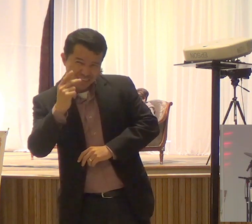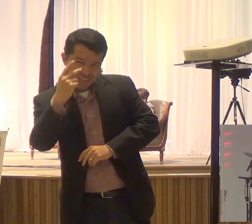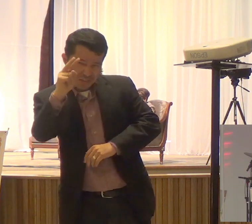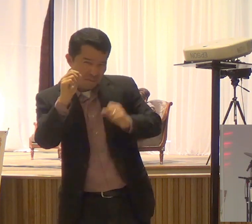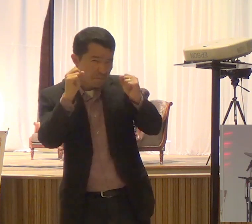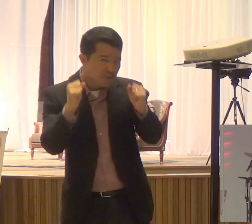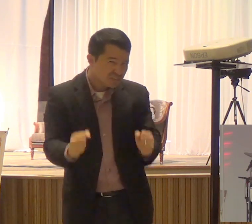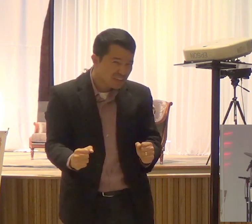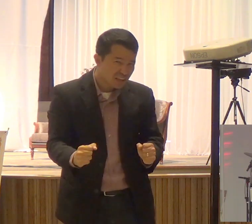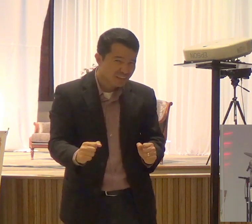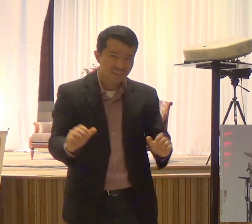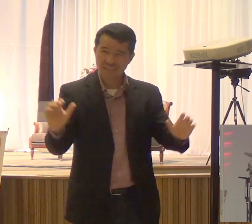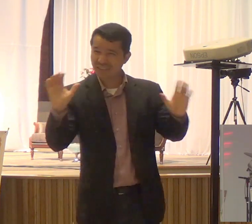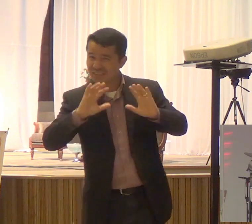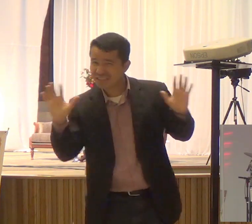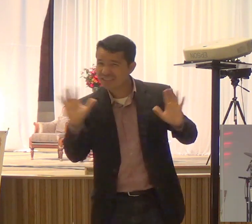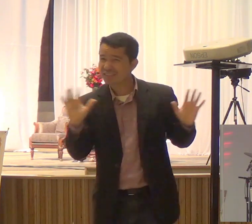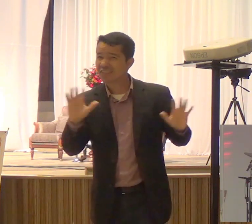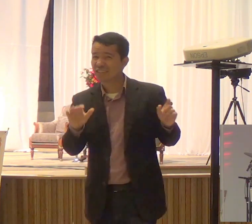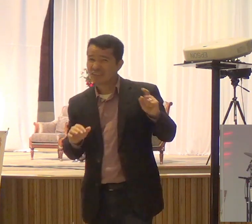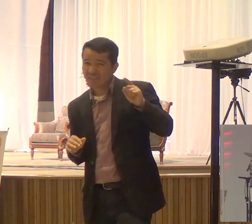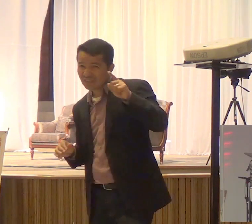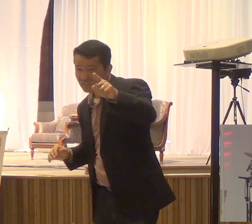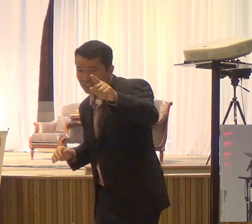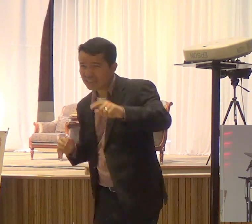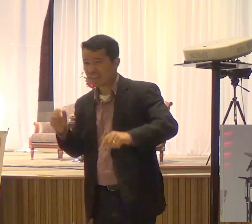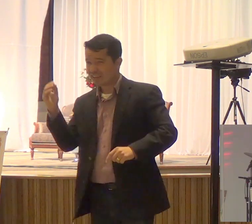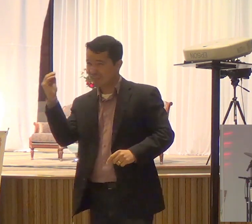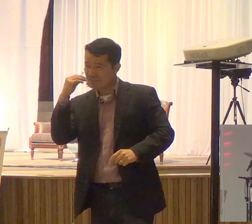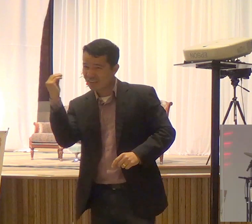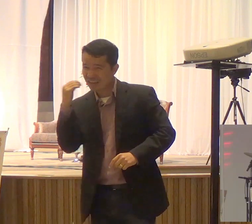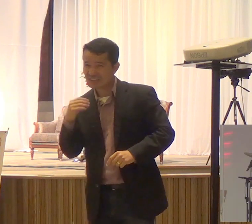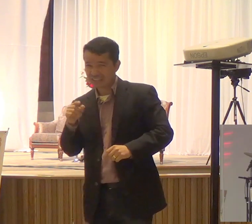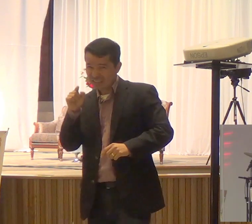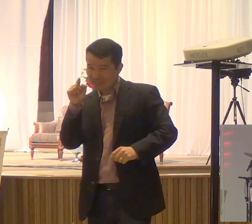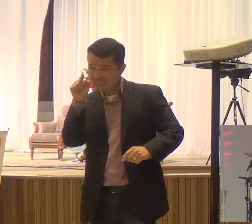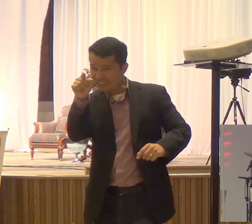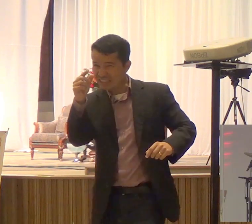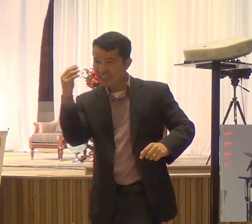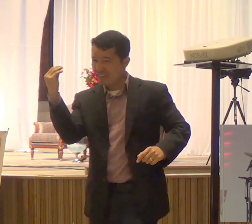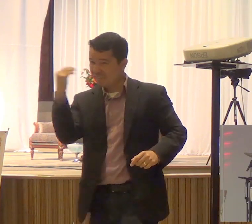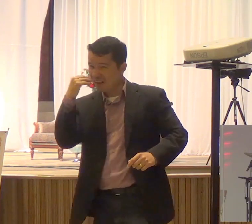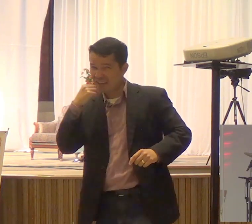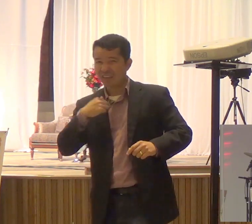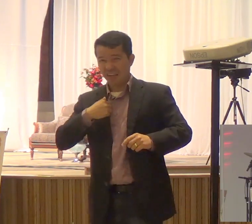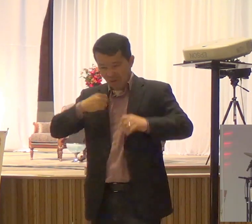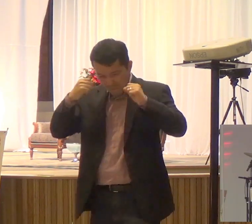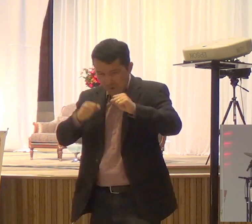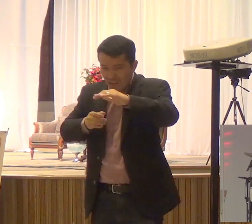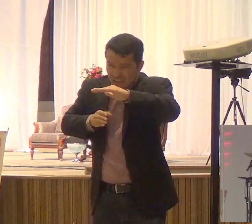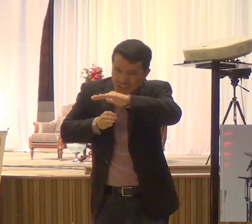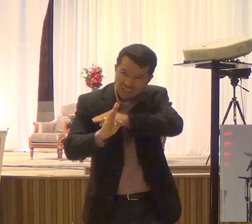poder, é justamente quando você é fraco, lembram desse texto? É justamente aí que a força do Senhor se